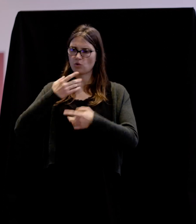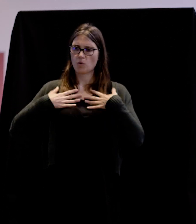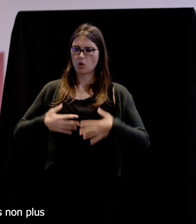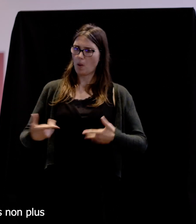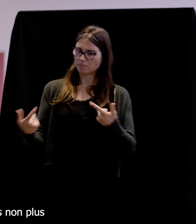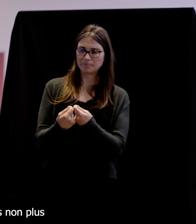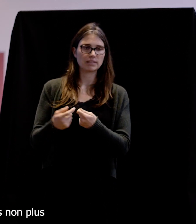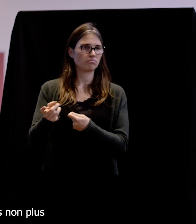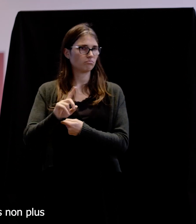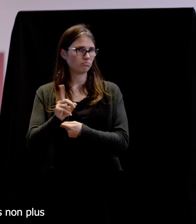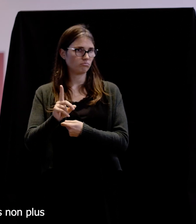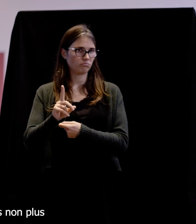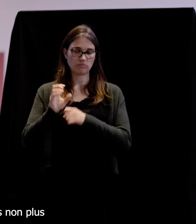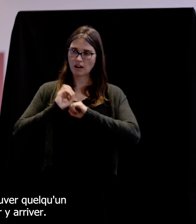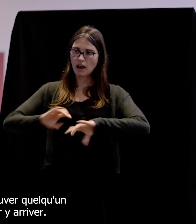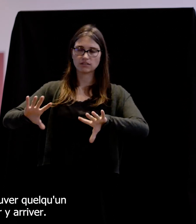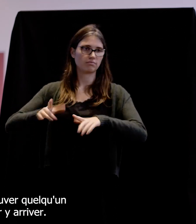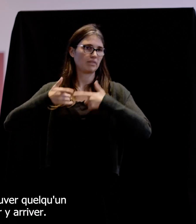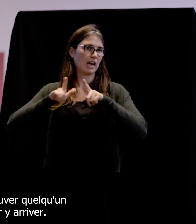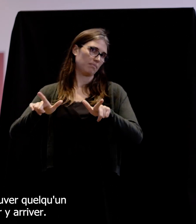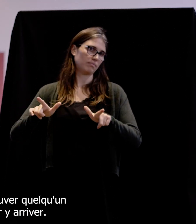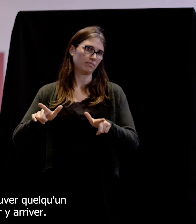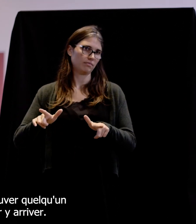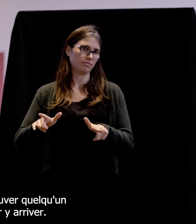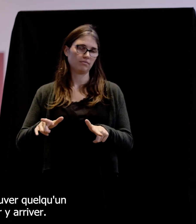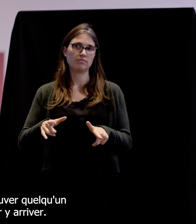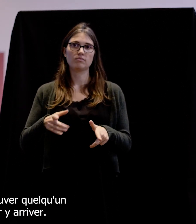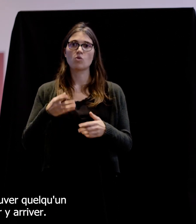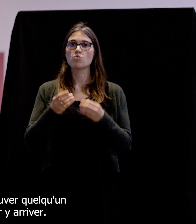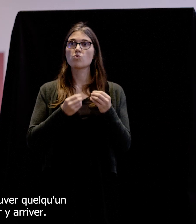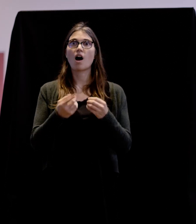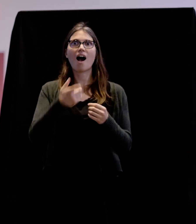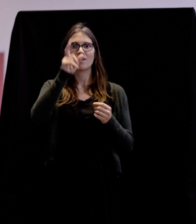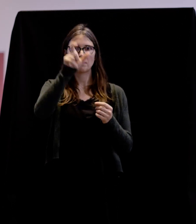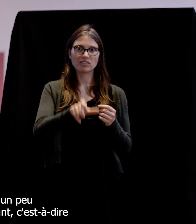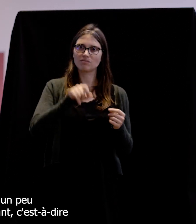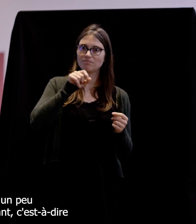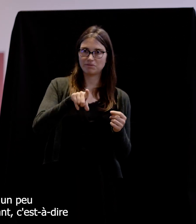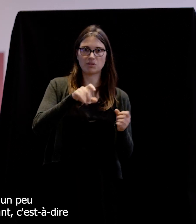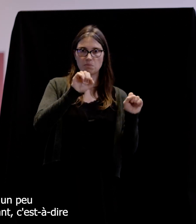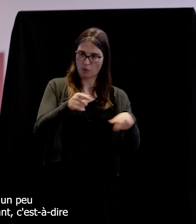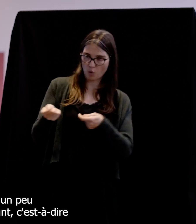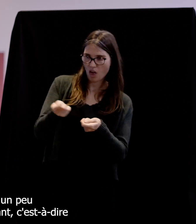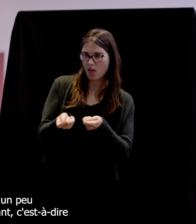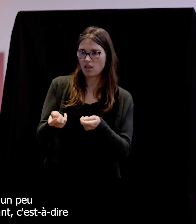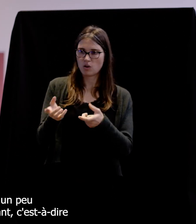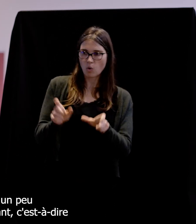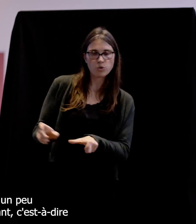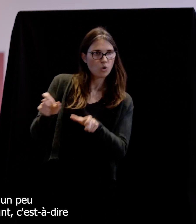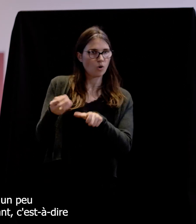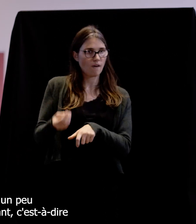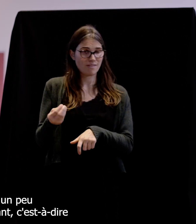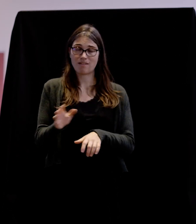N'essayez pas de ça, n'espérez pas non plus que vous allez trouver quelqu'un qui va pouvoir y arriver. Donc c'est un petit peu ce qu'elle a dit